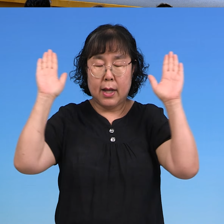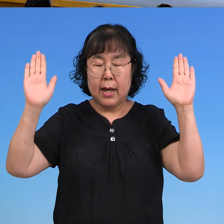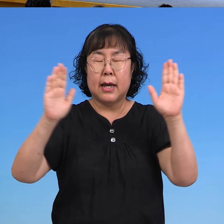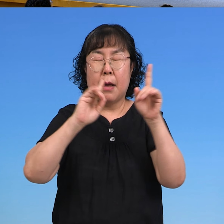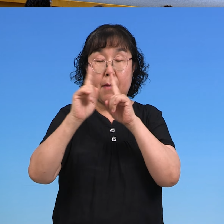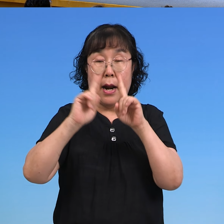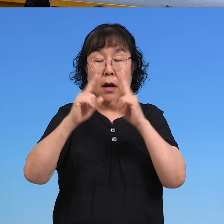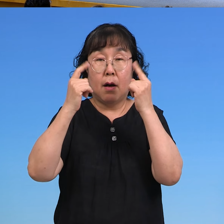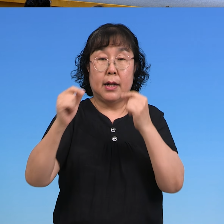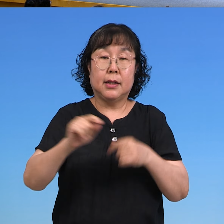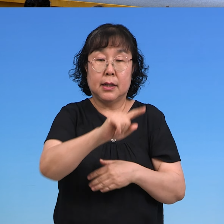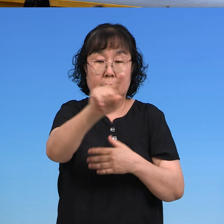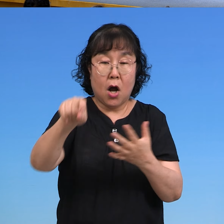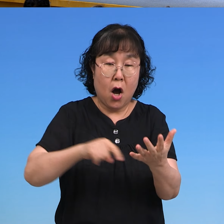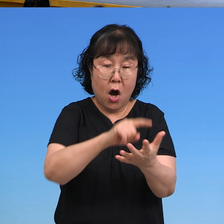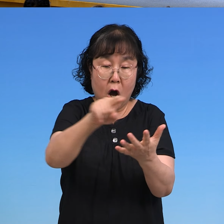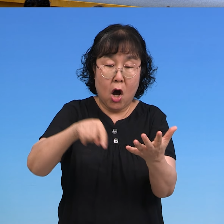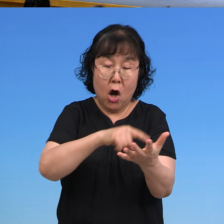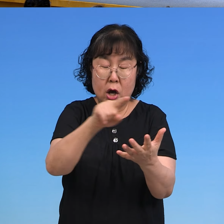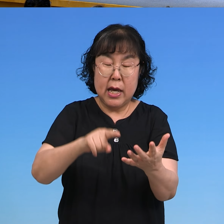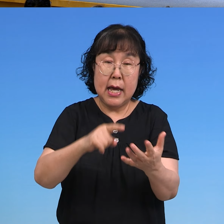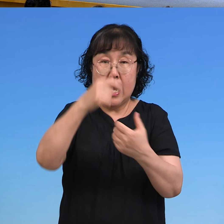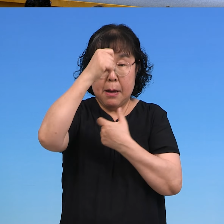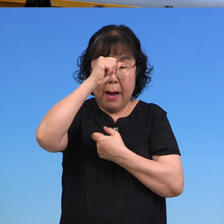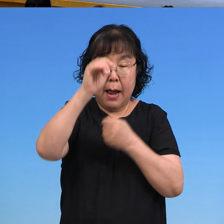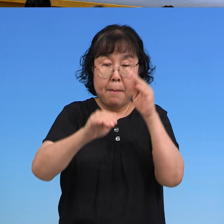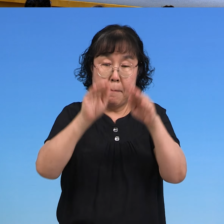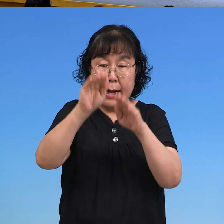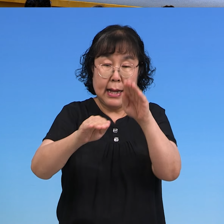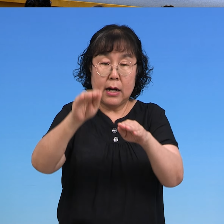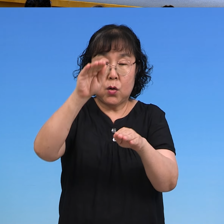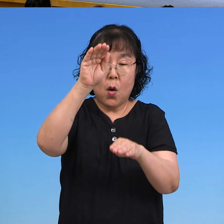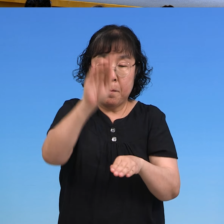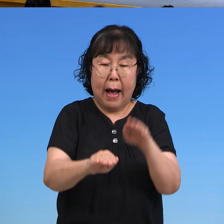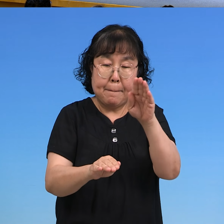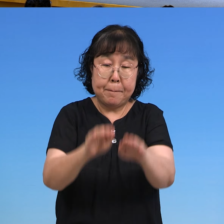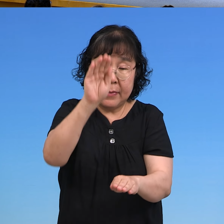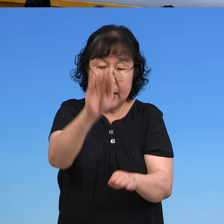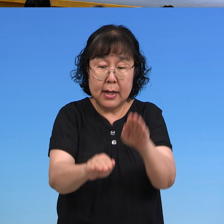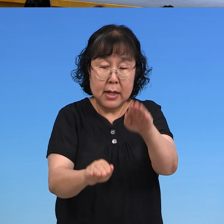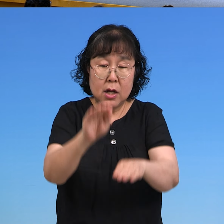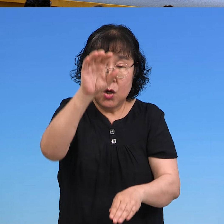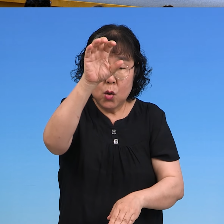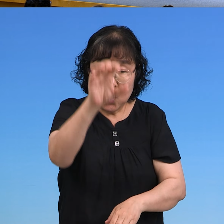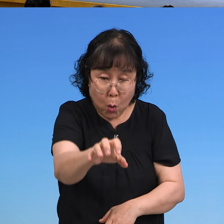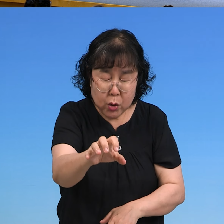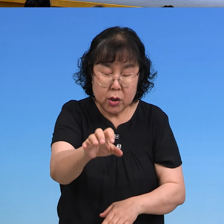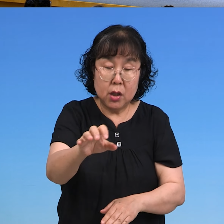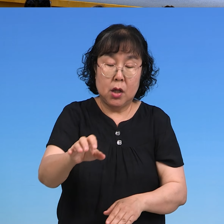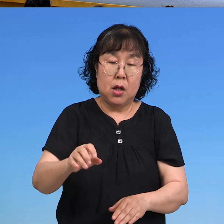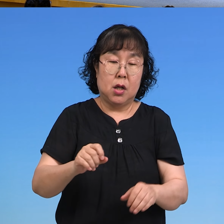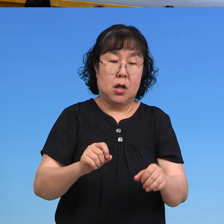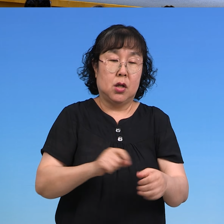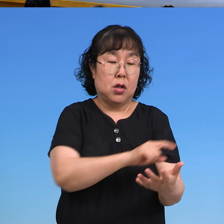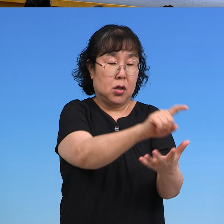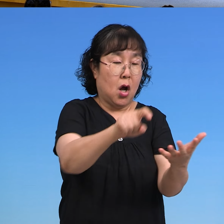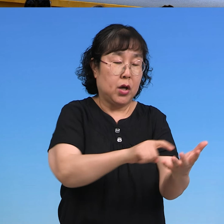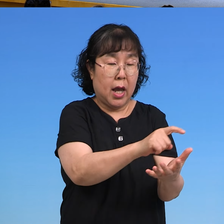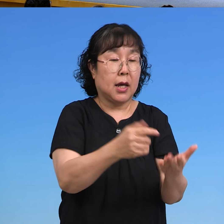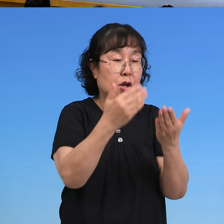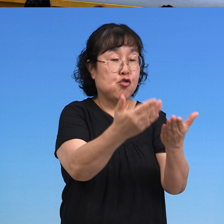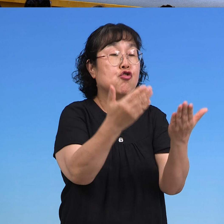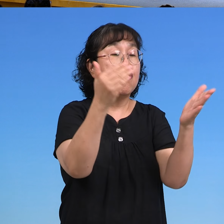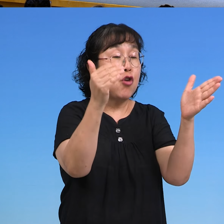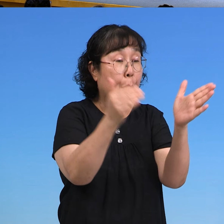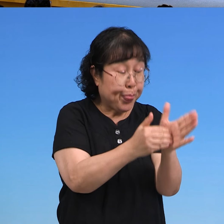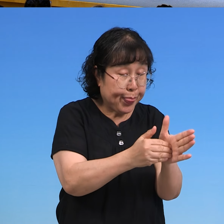너희 발바닥으로 밟는 곳은 모두 내가 너희에게 주었느니. 지금 너희에게 주었다는 지금 이미 과거형으로 다